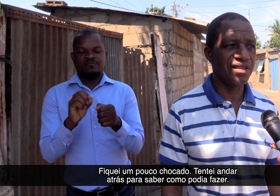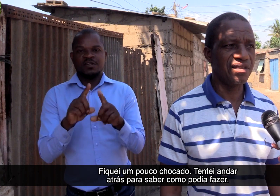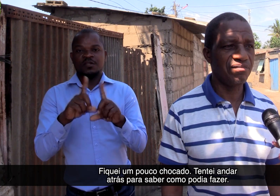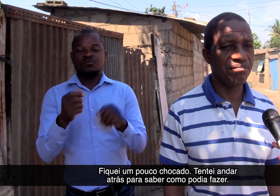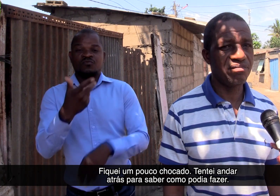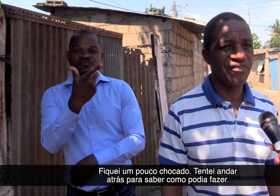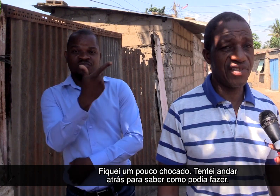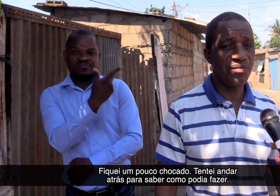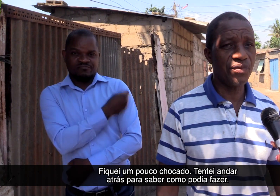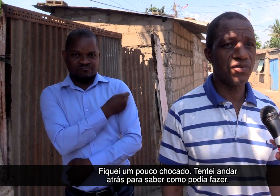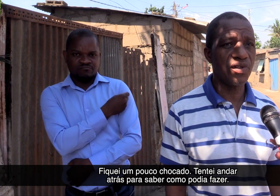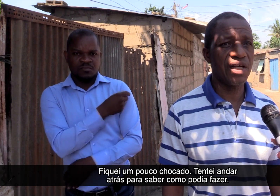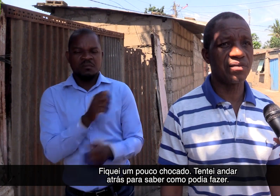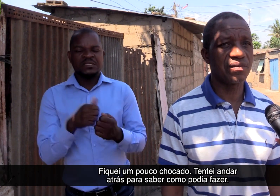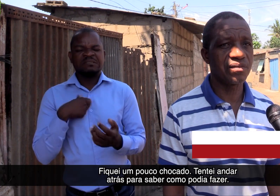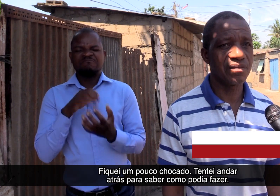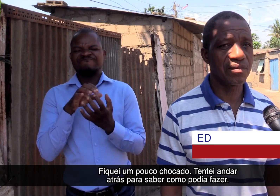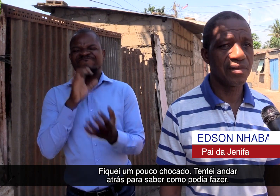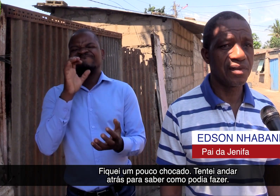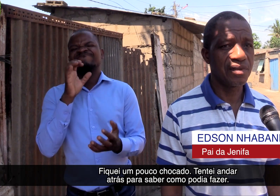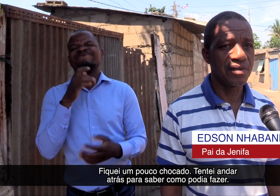E assim fiquei um pouco chocado.